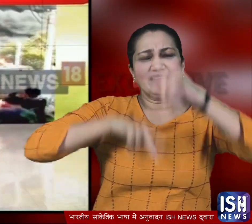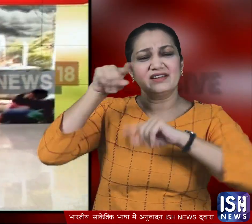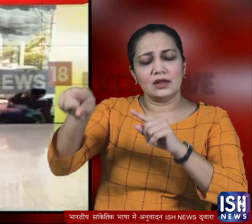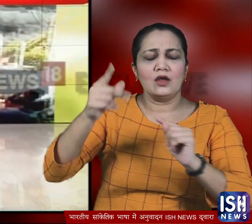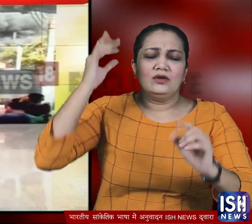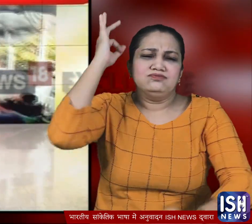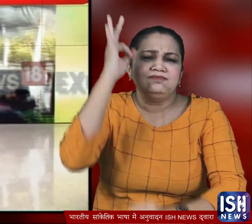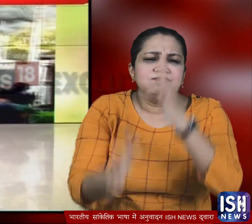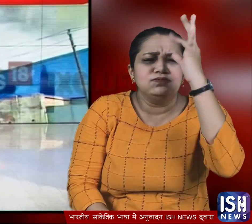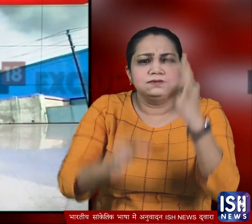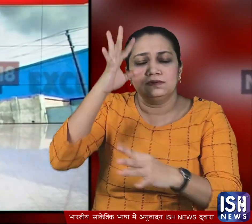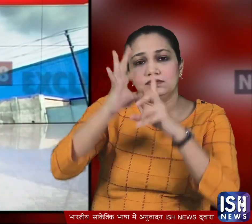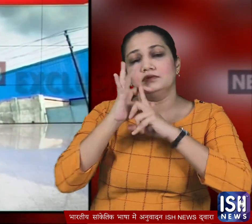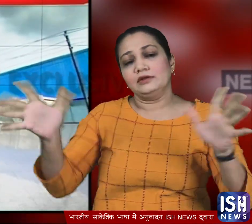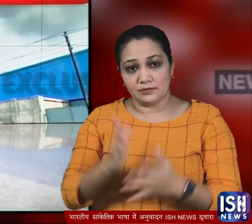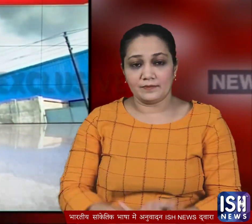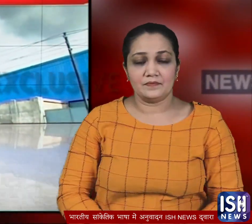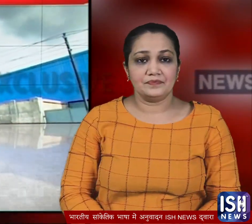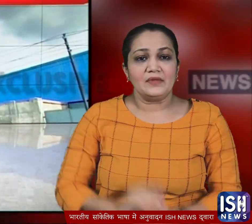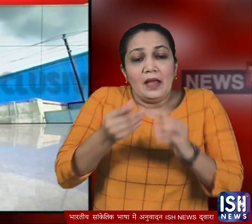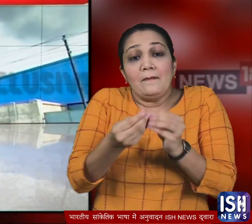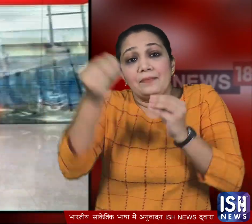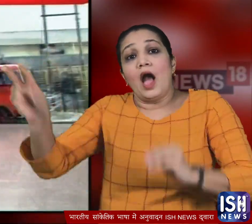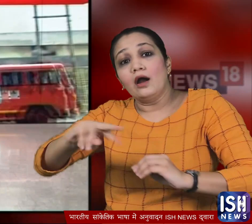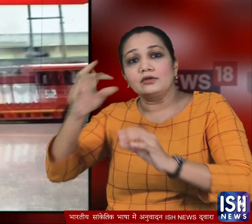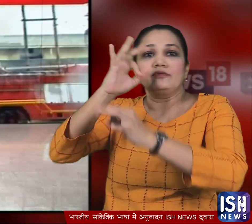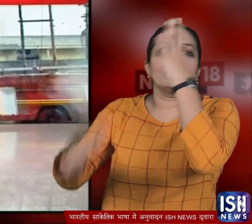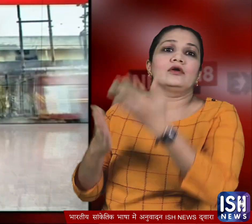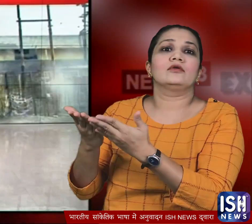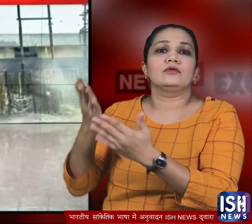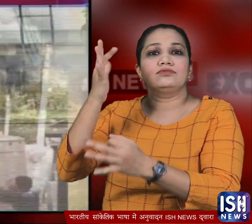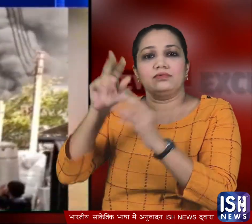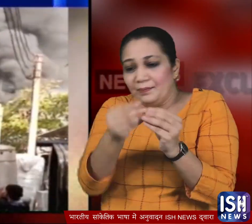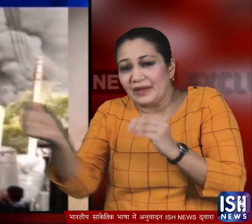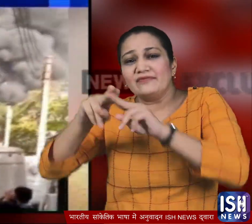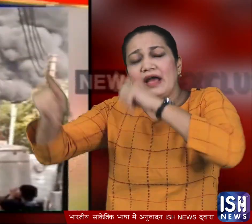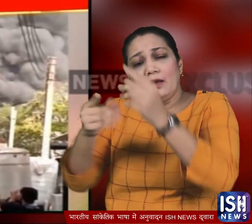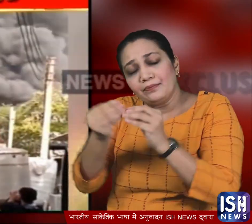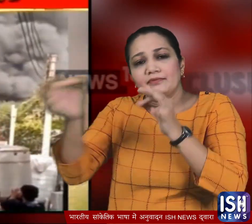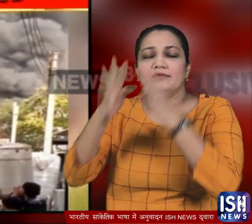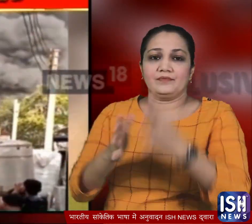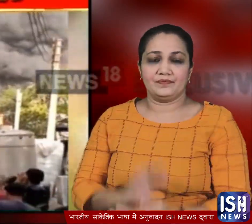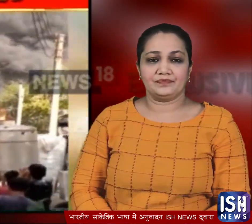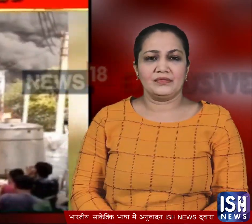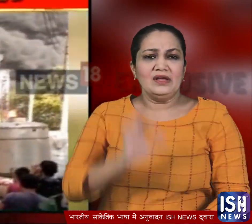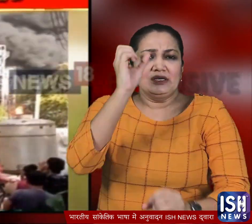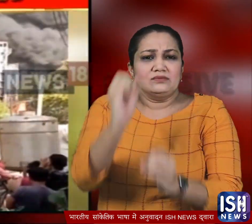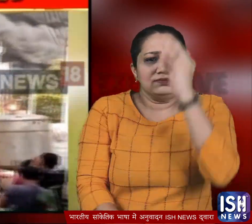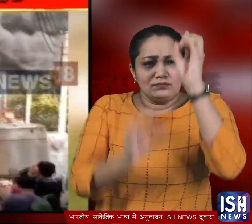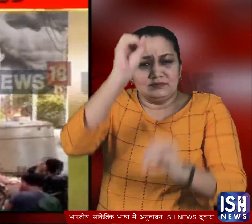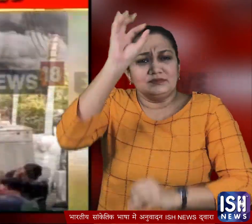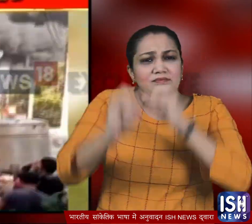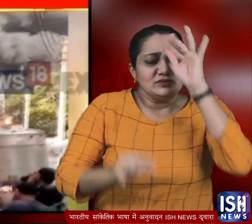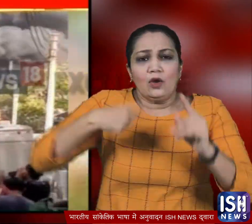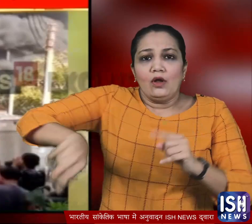फैक्ट्री में भीषण आग लग गई, जिसने पास में मौजूद एक दूसरी फैक्ट्री को भी अपनी चपेट में ले ली। और इस फैक्ट्री से उठ रही लपटों